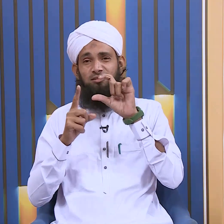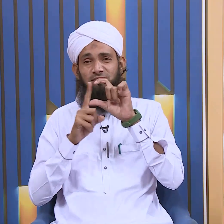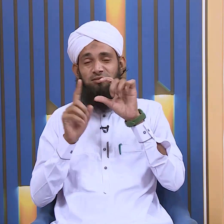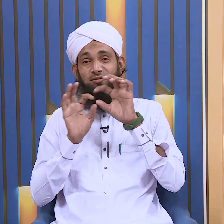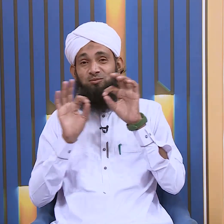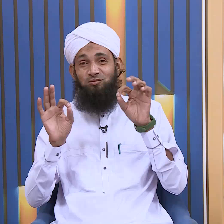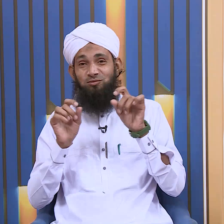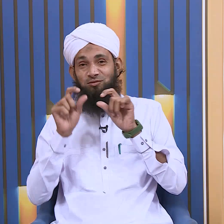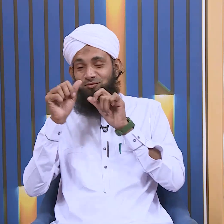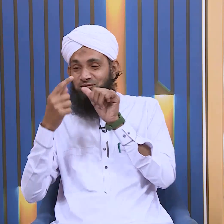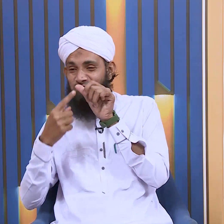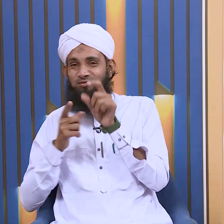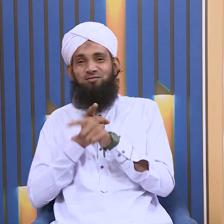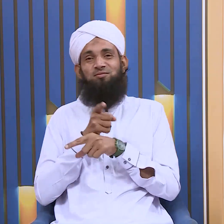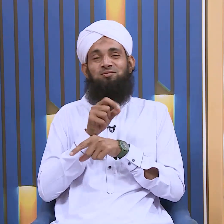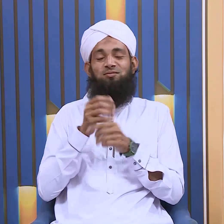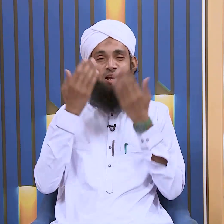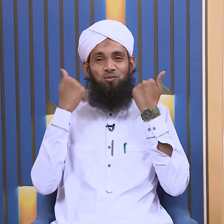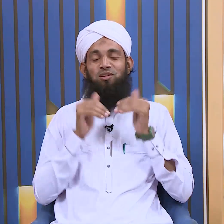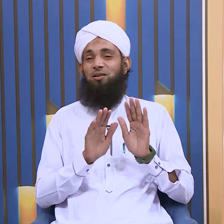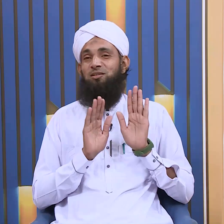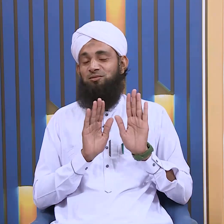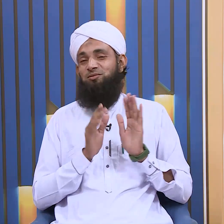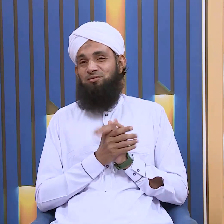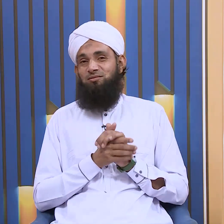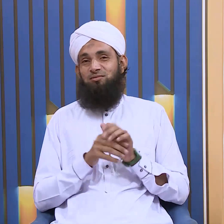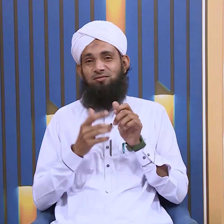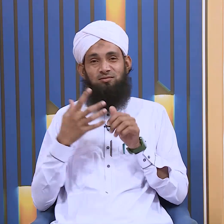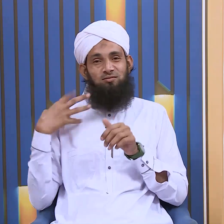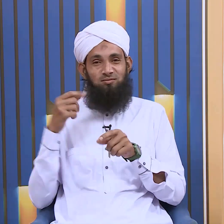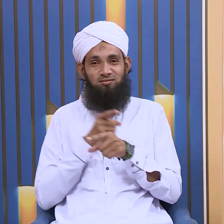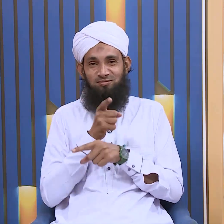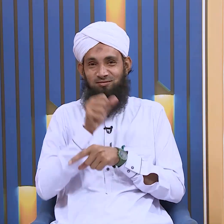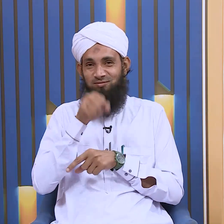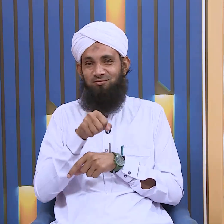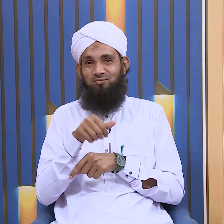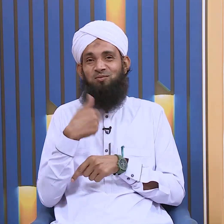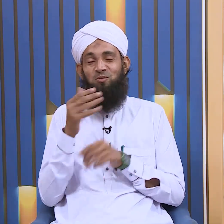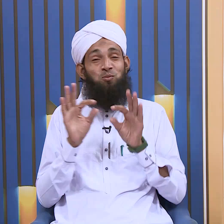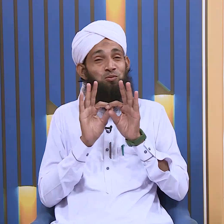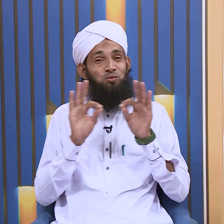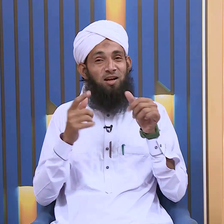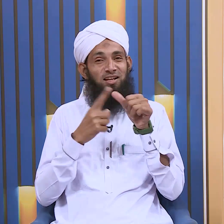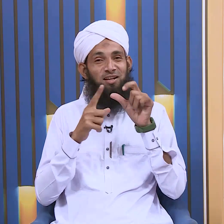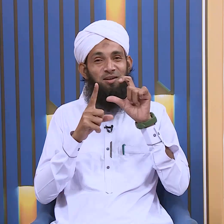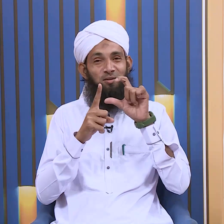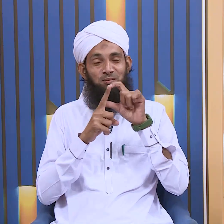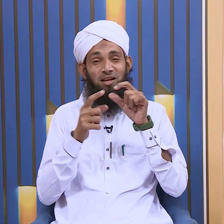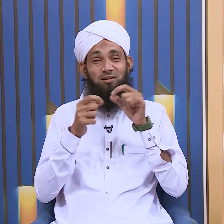ان کی کس طرح سے بنائے جاتے ہیں. ماشاء اللہ عز و جل ہمارے وسیم بھائی نے سکھایا ہے اور ان کا مکمل استعمال کہ آپ نے نام کیسے بتانا ہے،